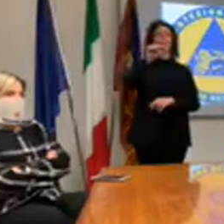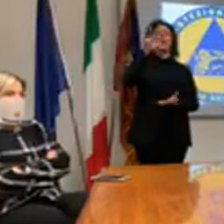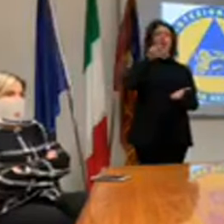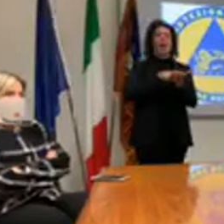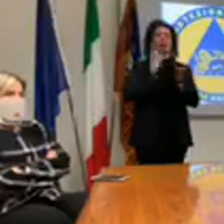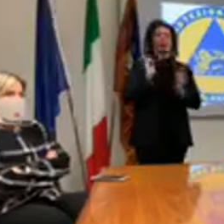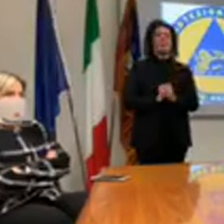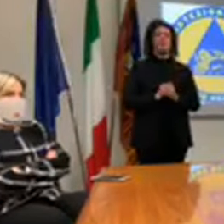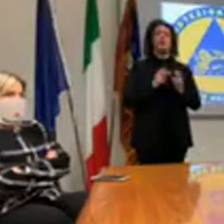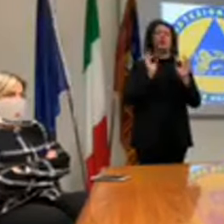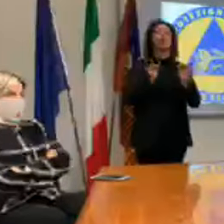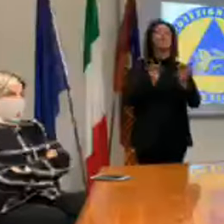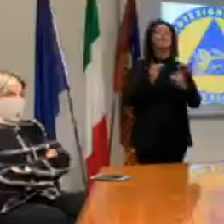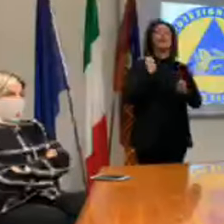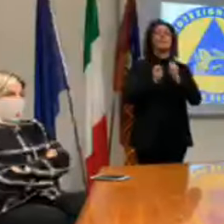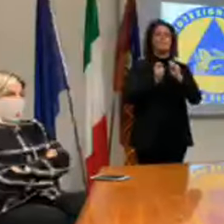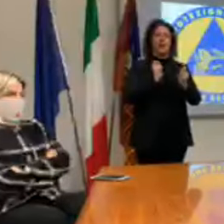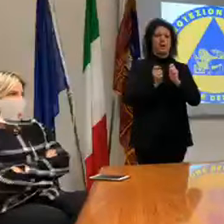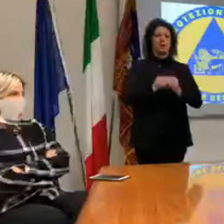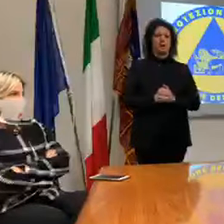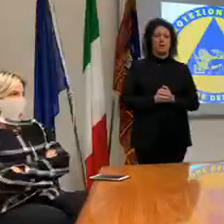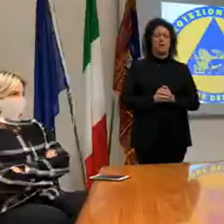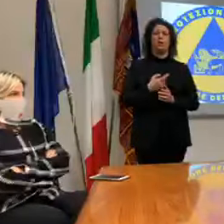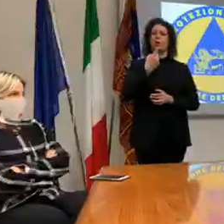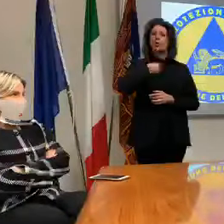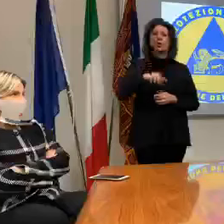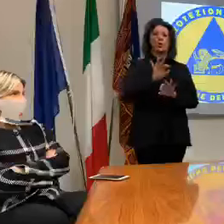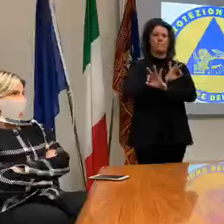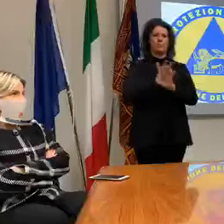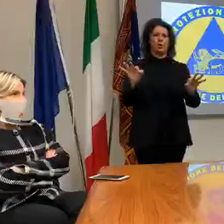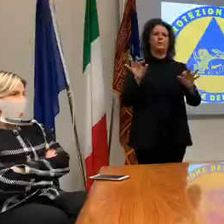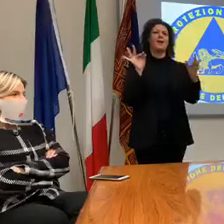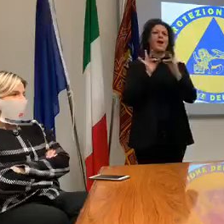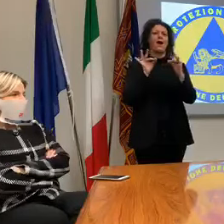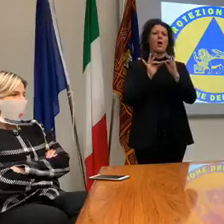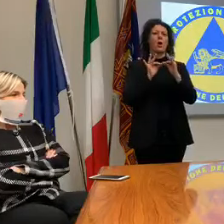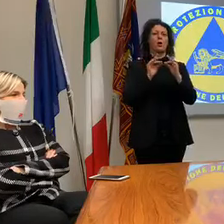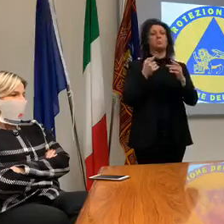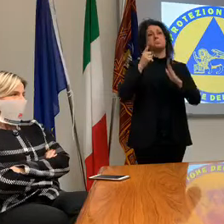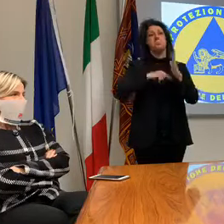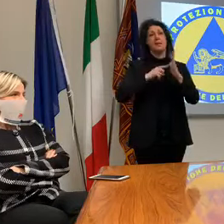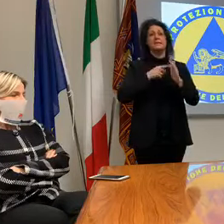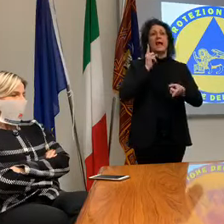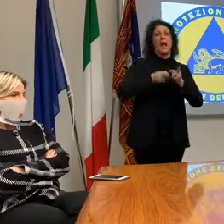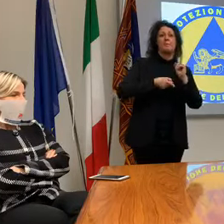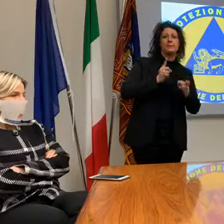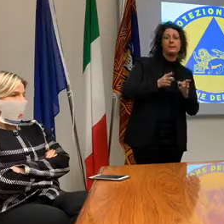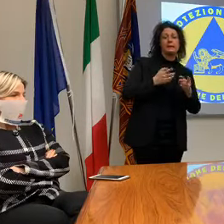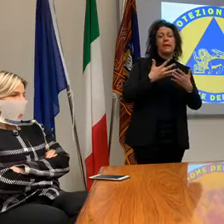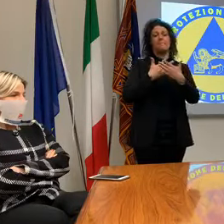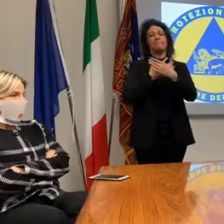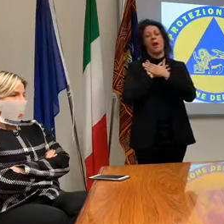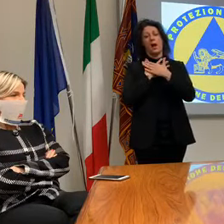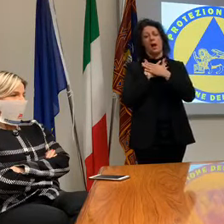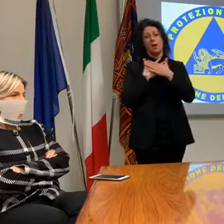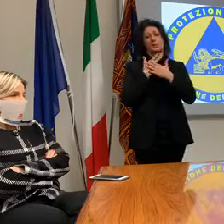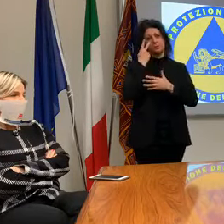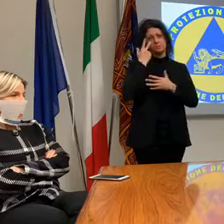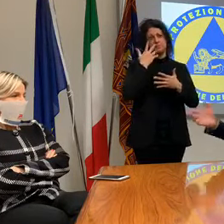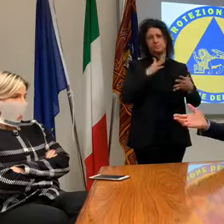noi saremo pronti per la firma dell'accordo di programma tra aprile e giugno, tra aprile e maggio, adesso vedremo quando. Considerate che noi